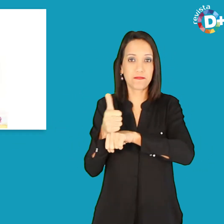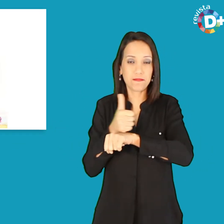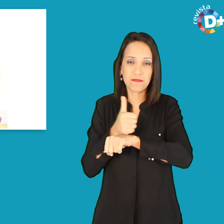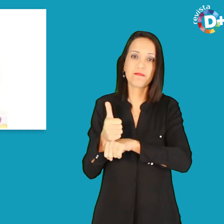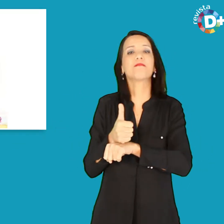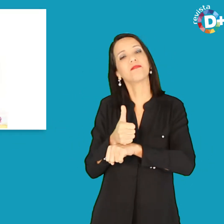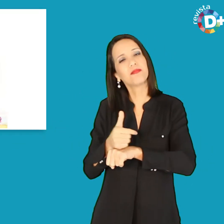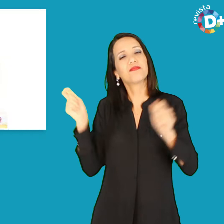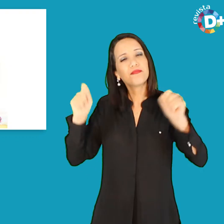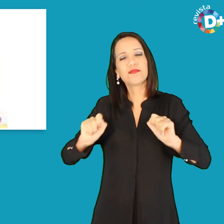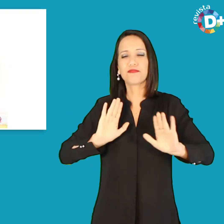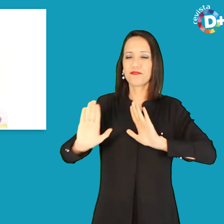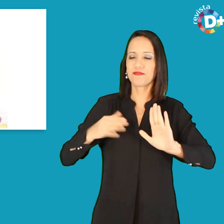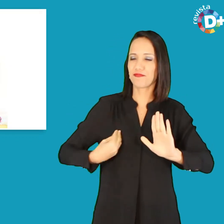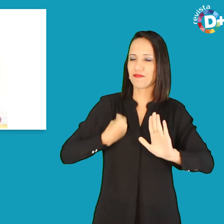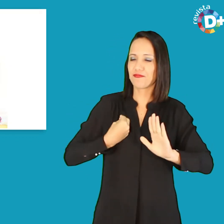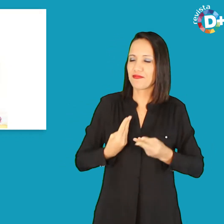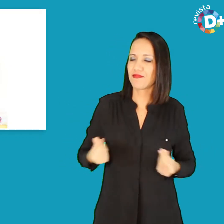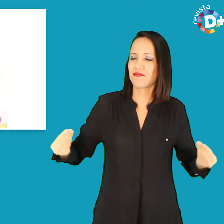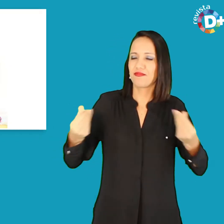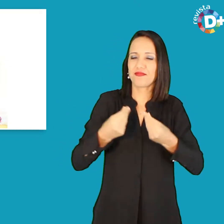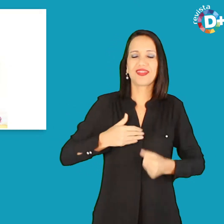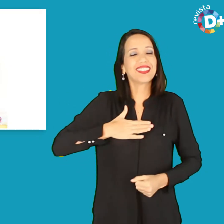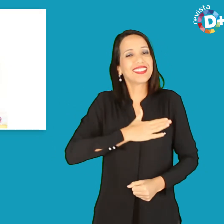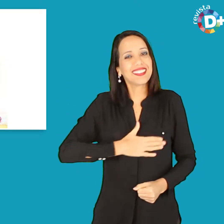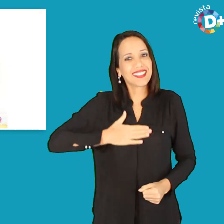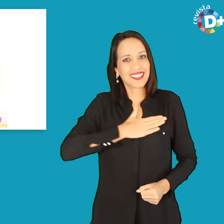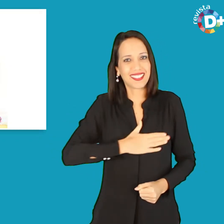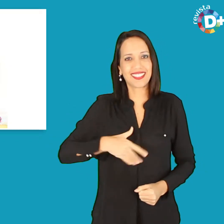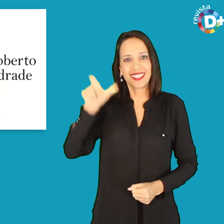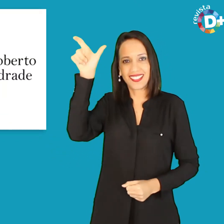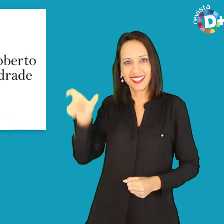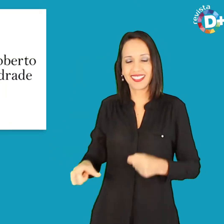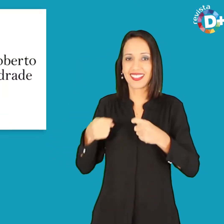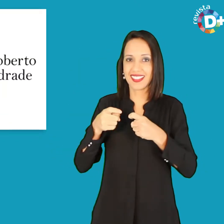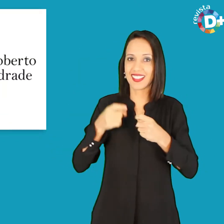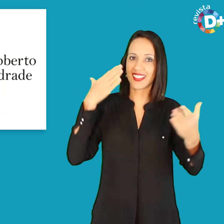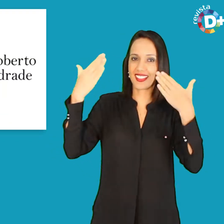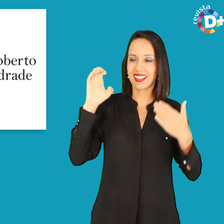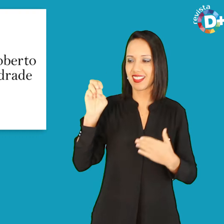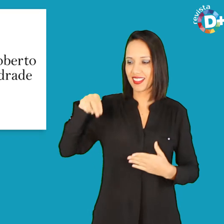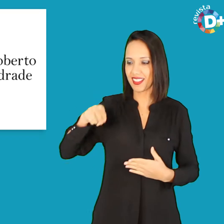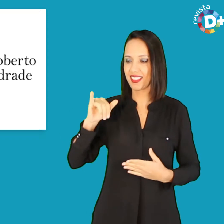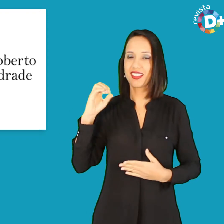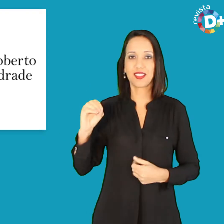uma qualidade de vida satisfatória. Para o psiquiatra Enio Roberto de Andrade, diretor do Serviço